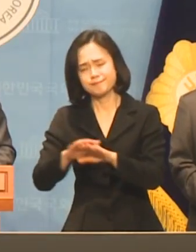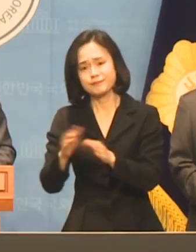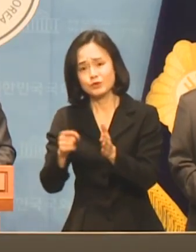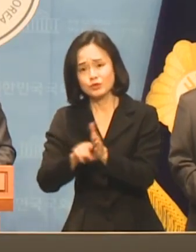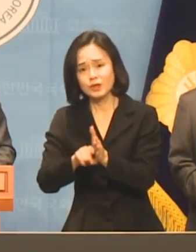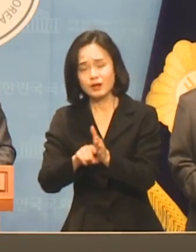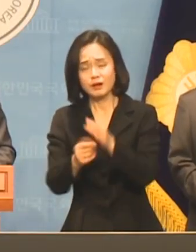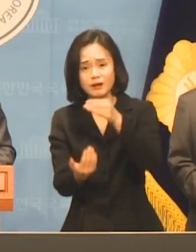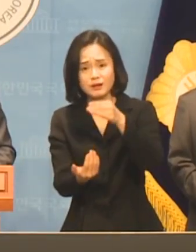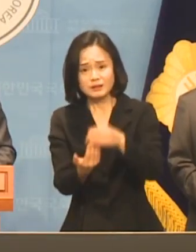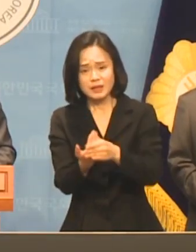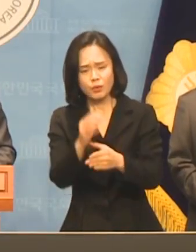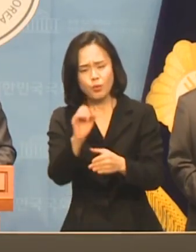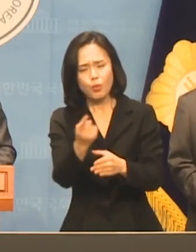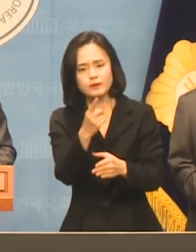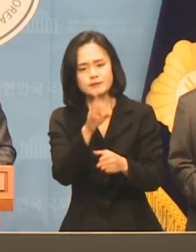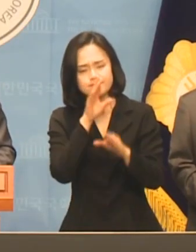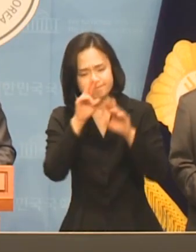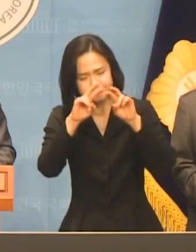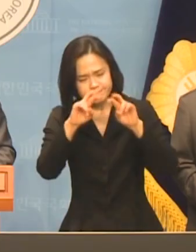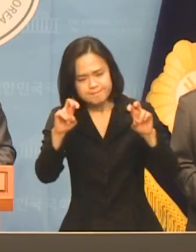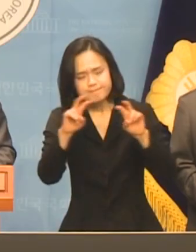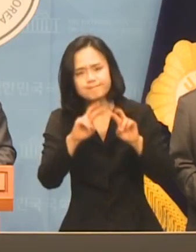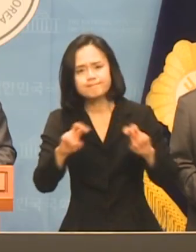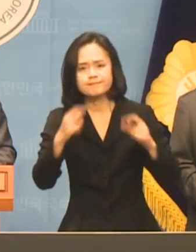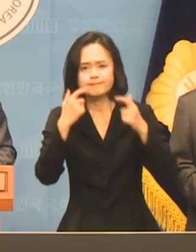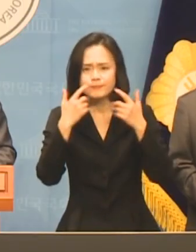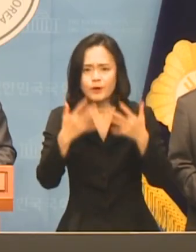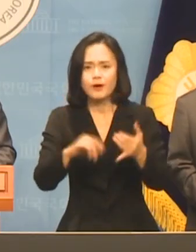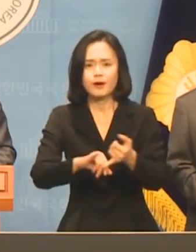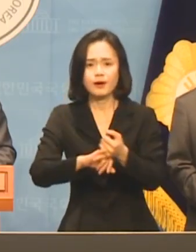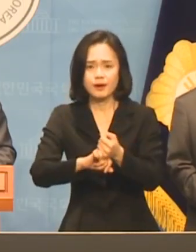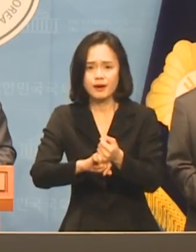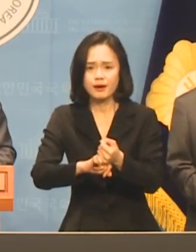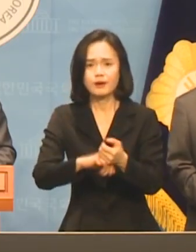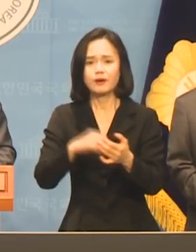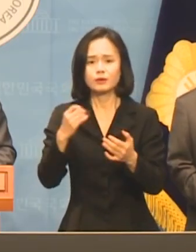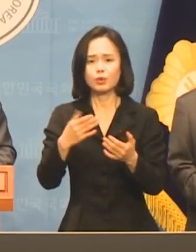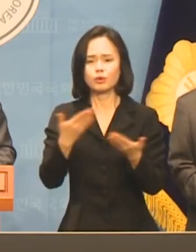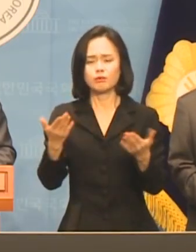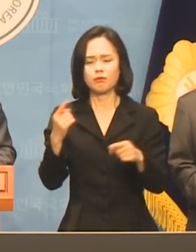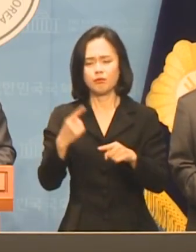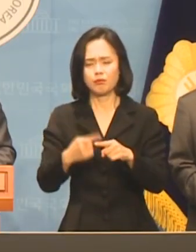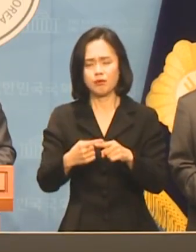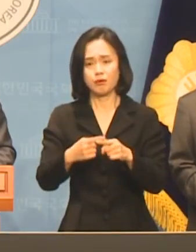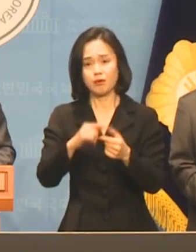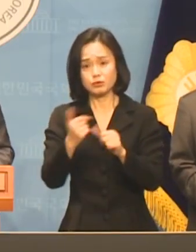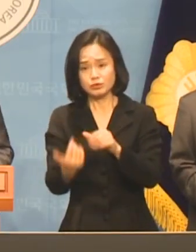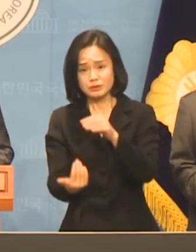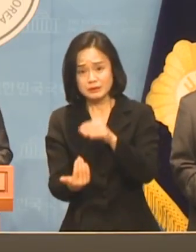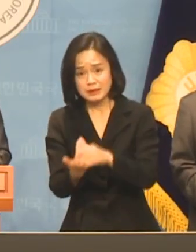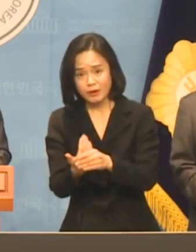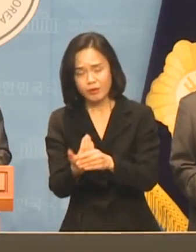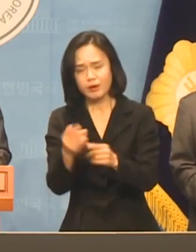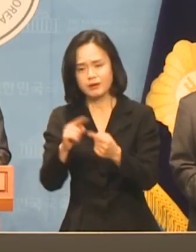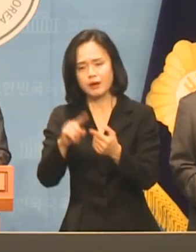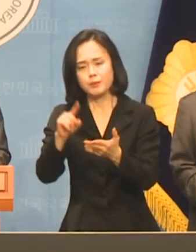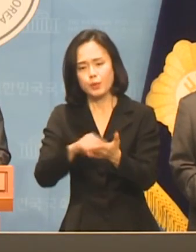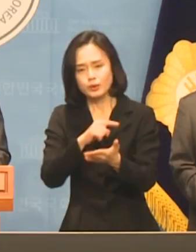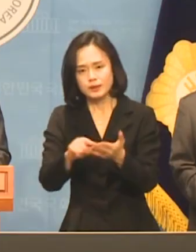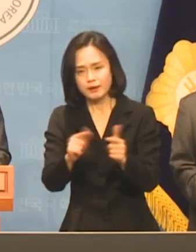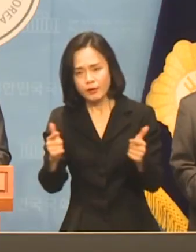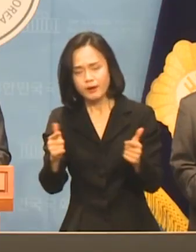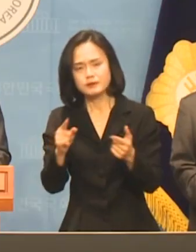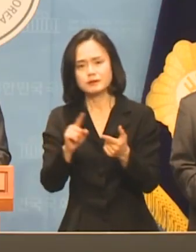명확한 조사와 중대재해 예방대책 마련, 이주노동자 노동환경 개선에 더욱 매진하겠습니다. 다시